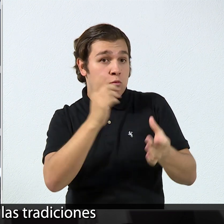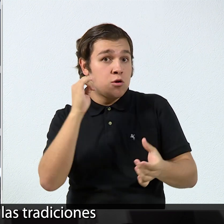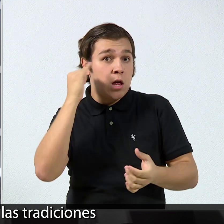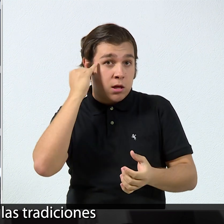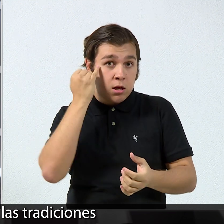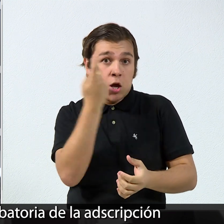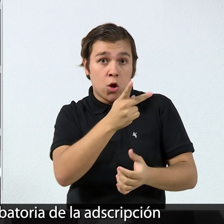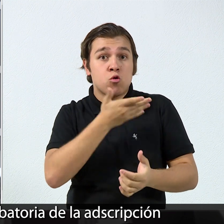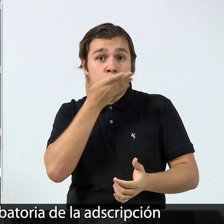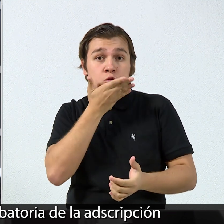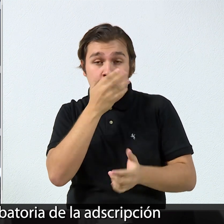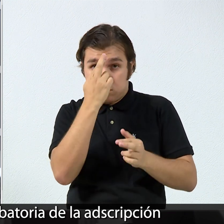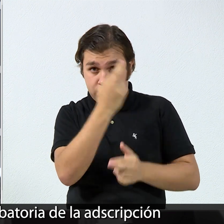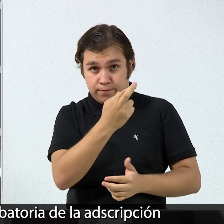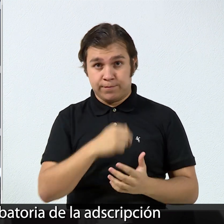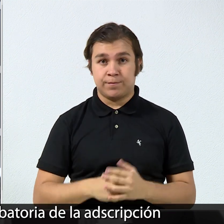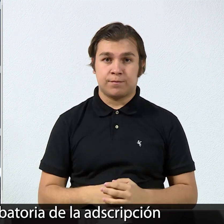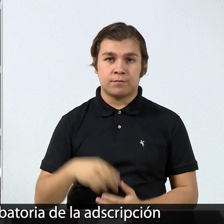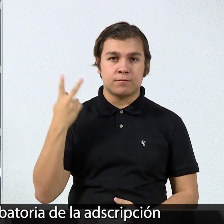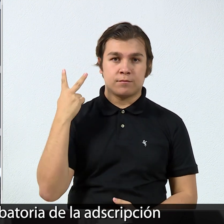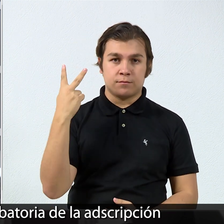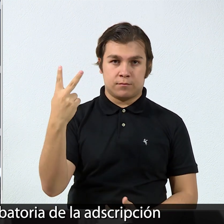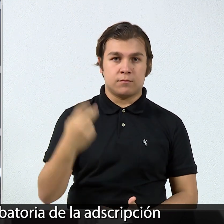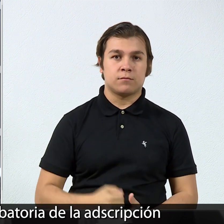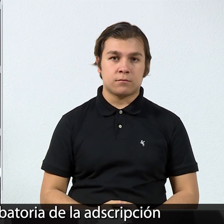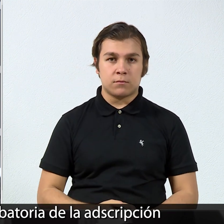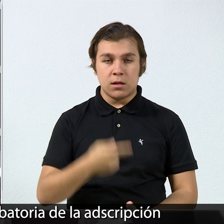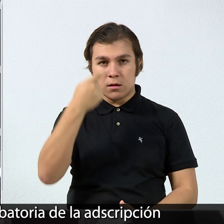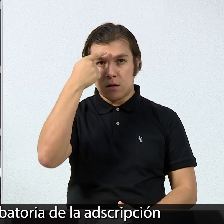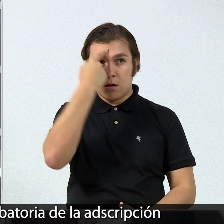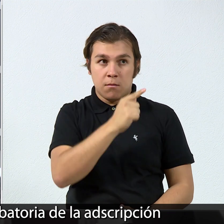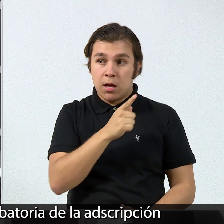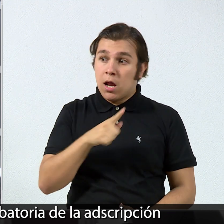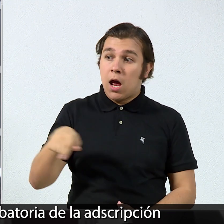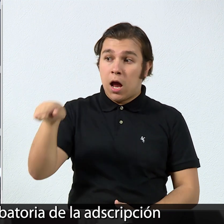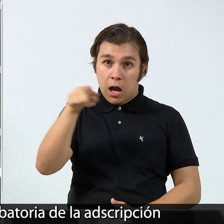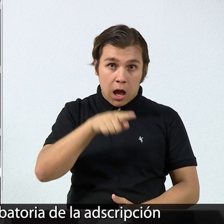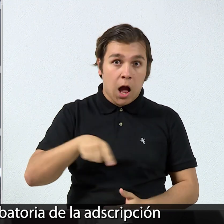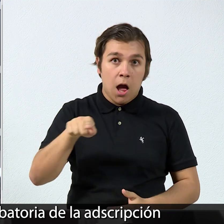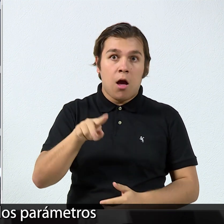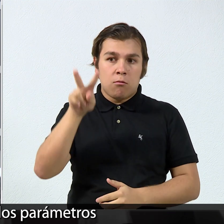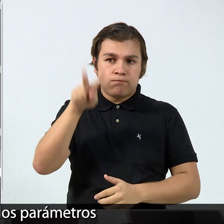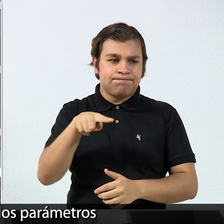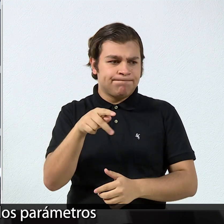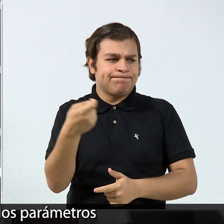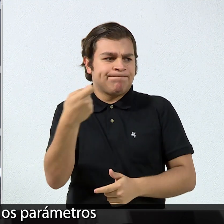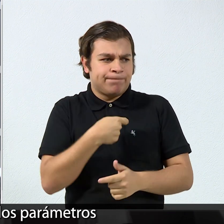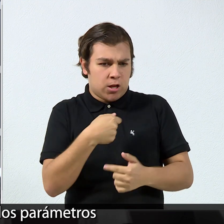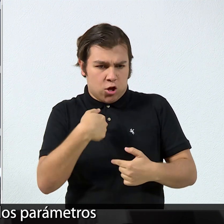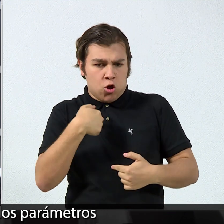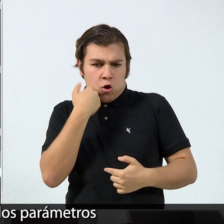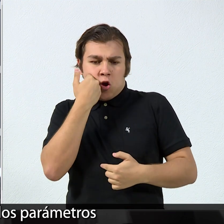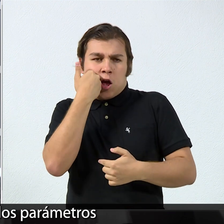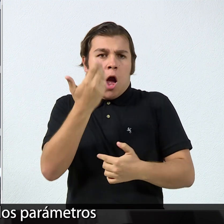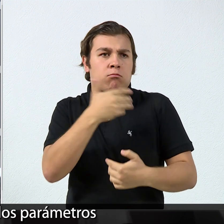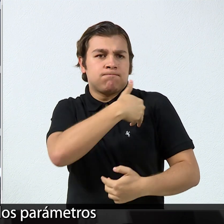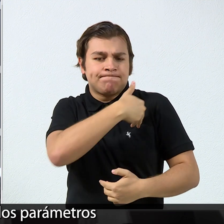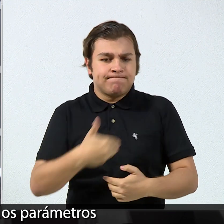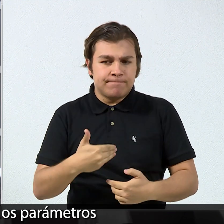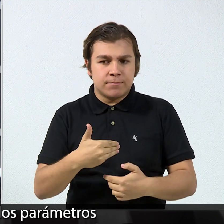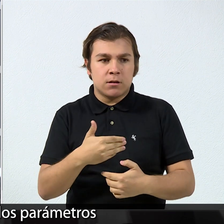indígenas. 2. Para la valoración probatoria de la adscripción calificada, se respetarán los parámetros